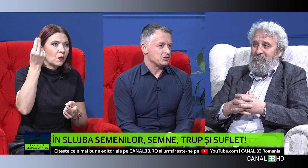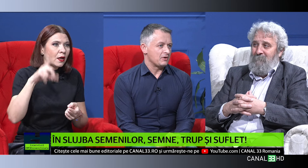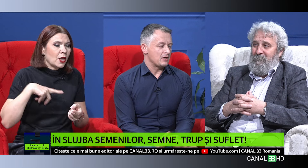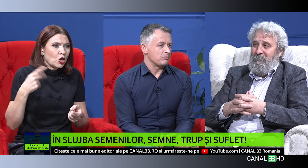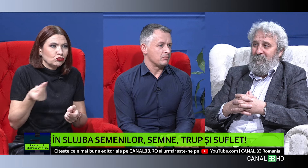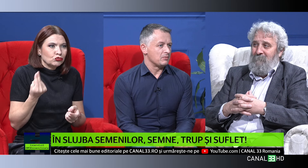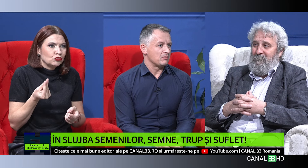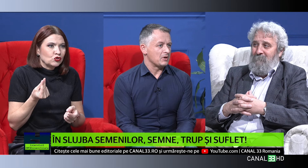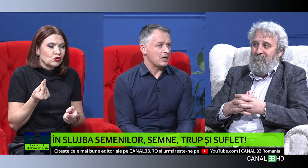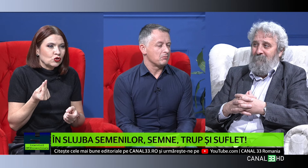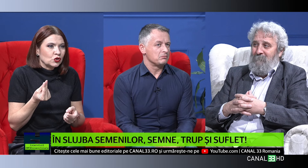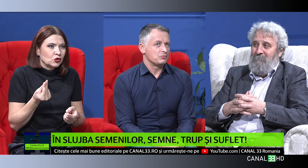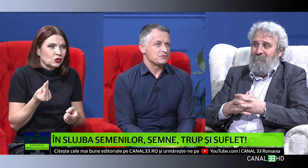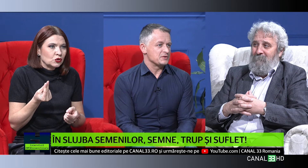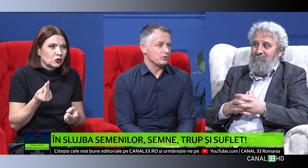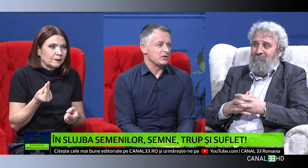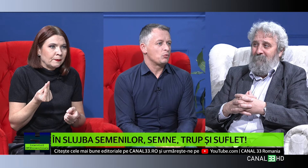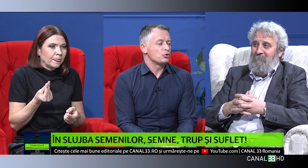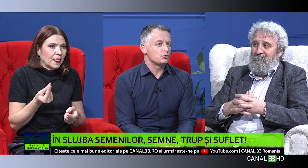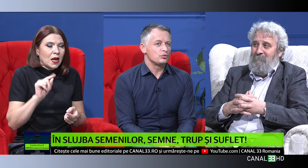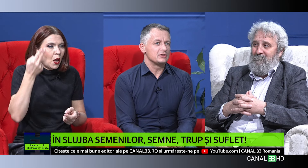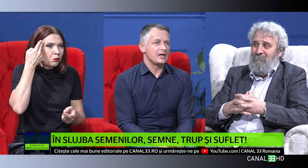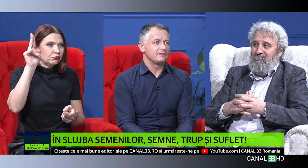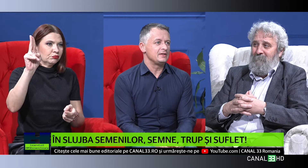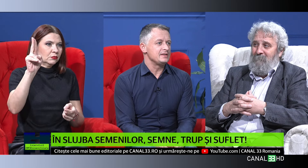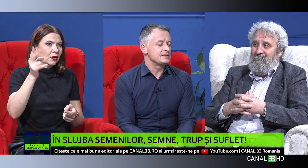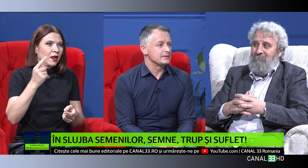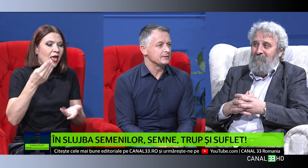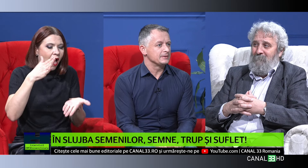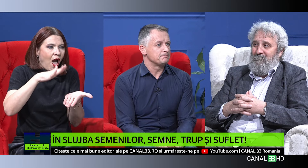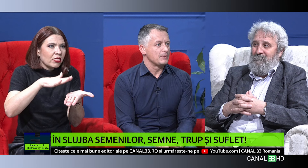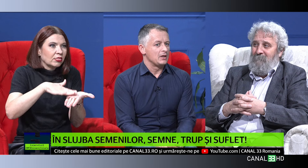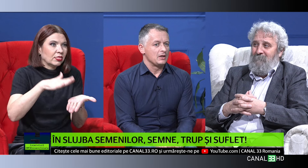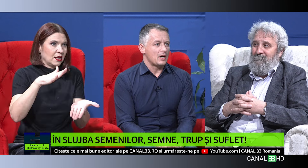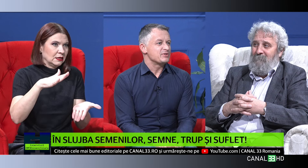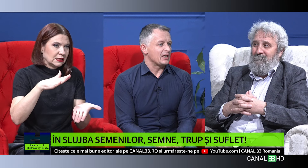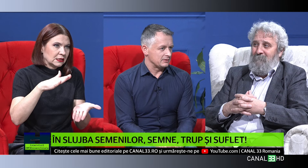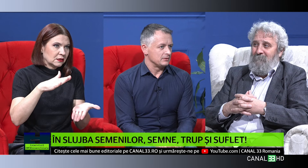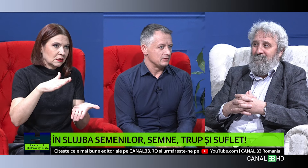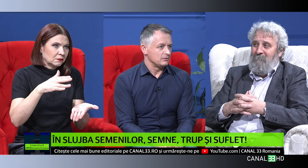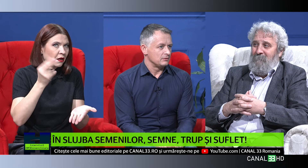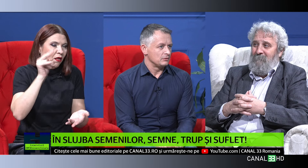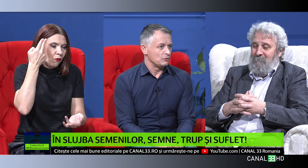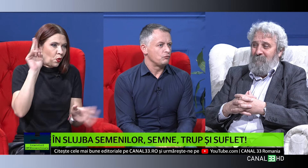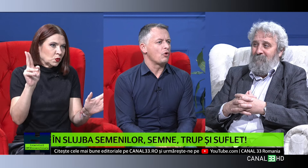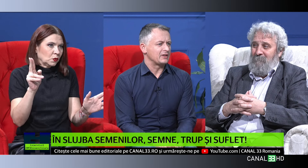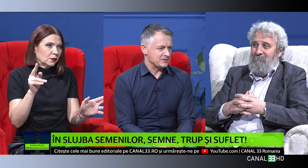ceva, cum să vă spun, necunoscut, neatins, abstract. Foarte